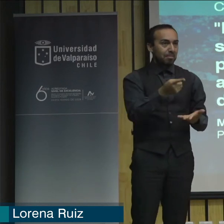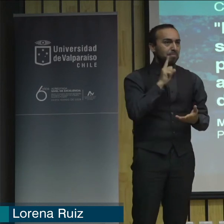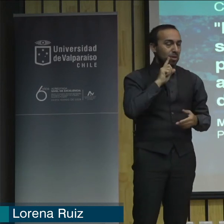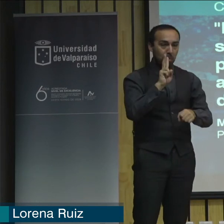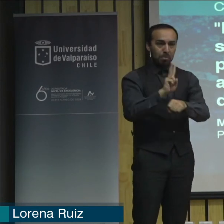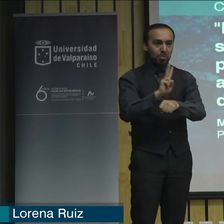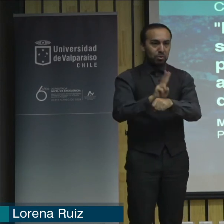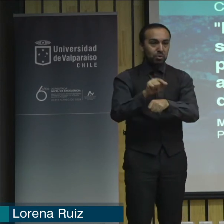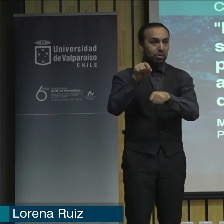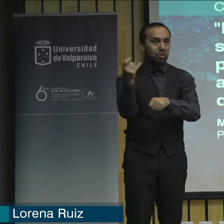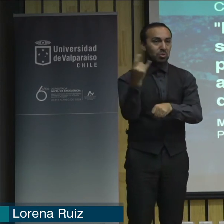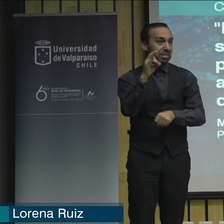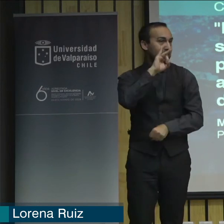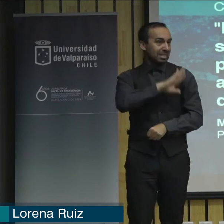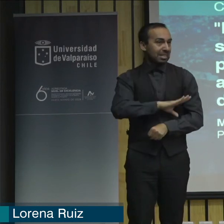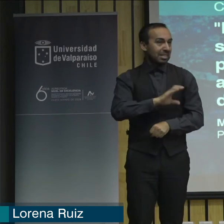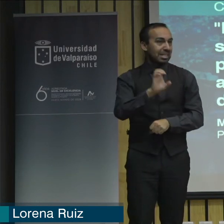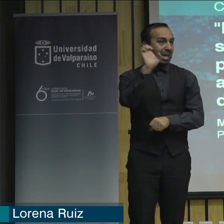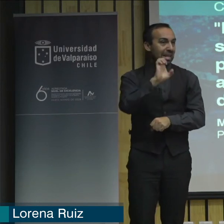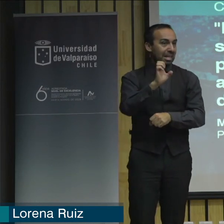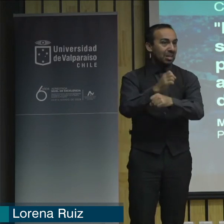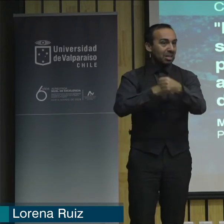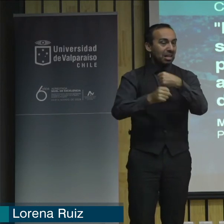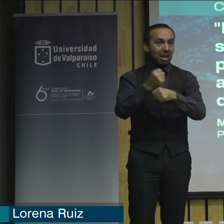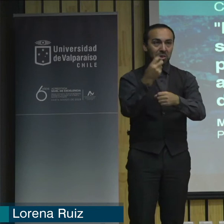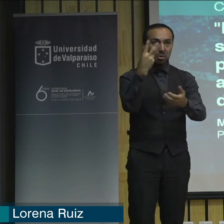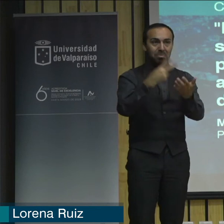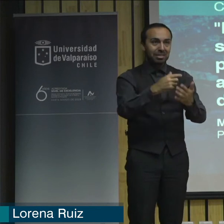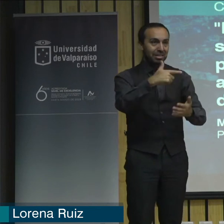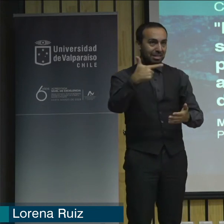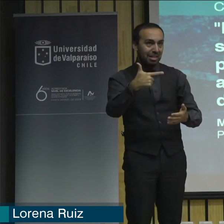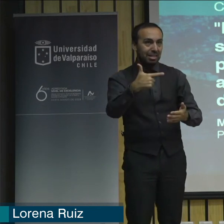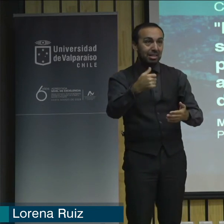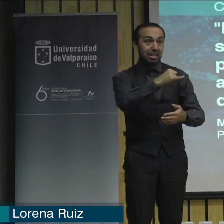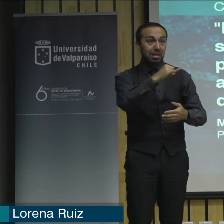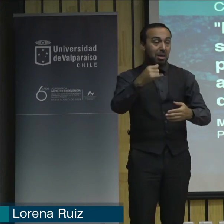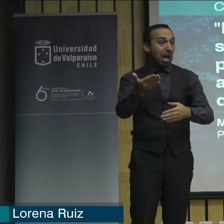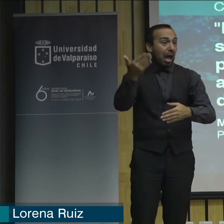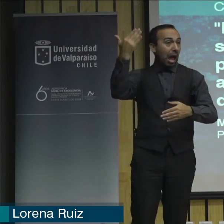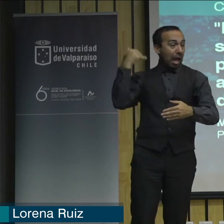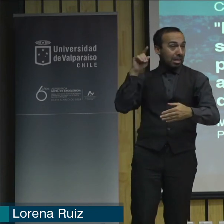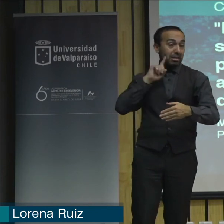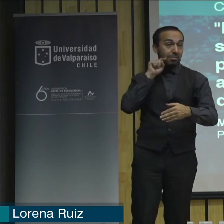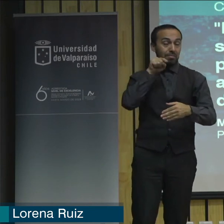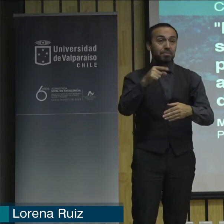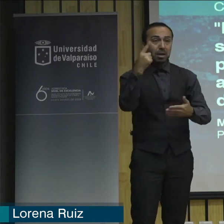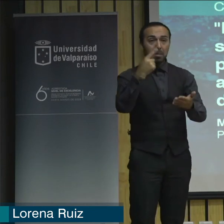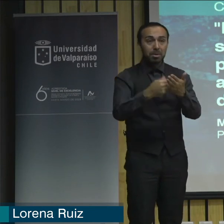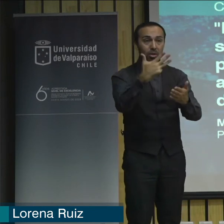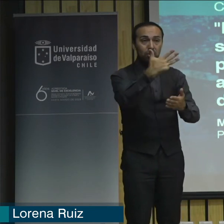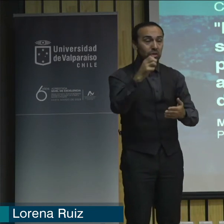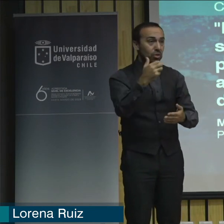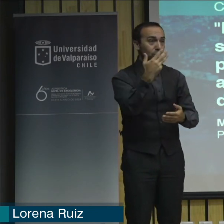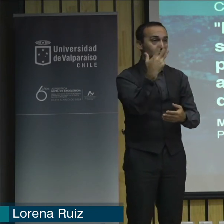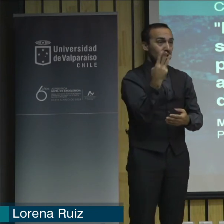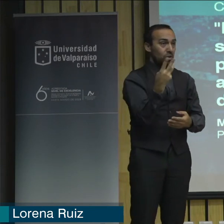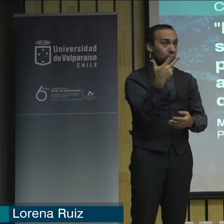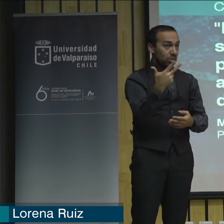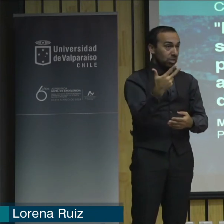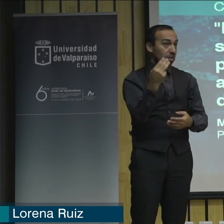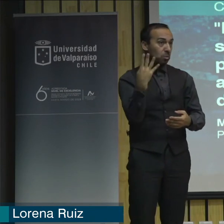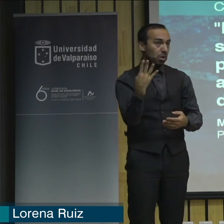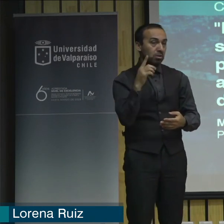titular de la Universidad de chile desde enero de 2007 en 1984 recibió el premio Luis León de la Universidad de